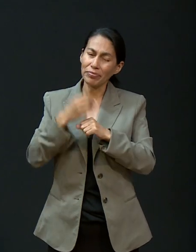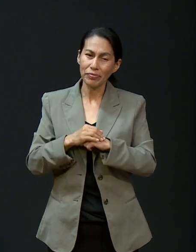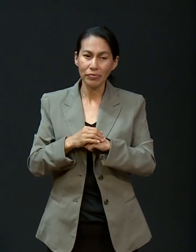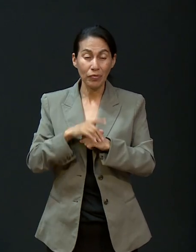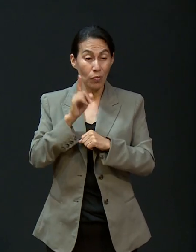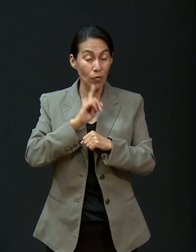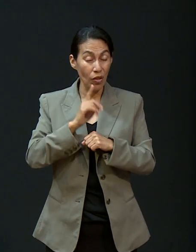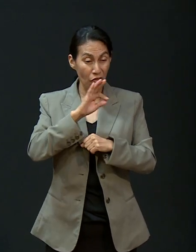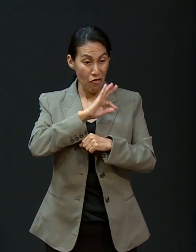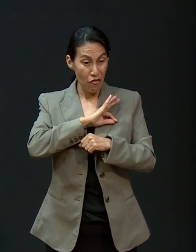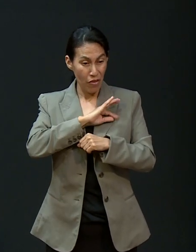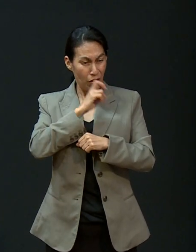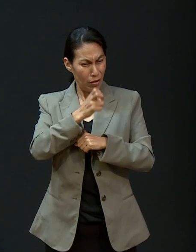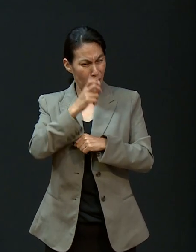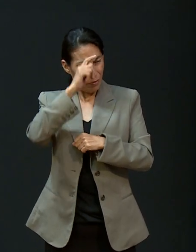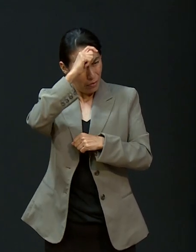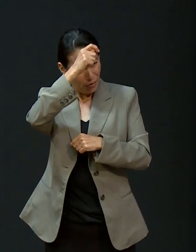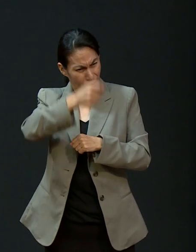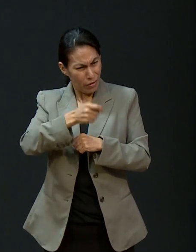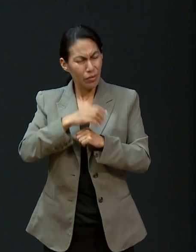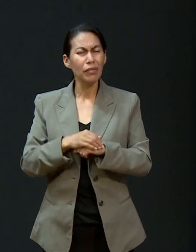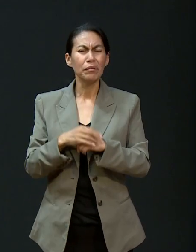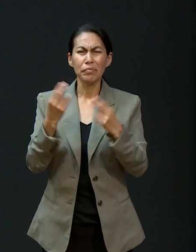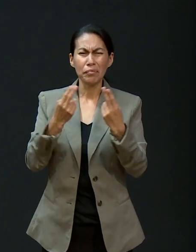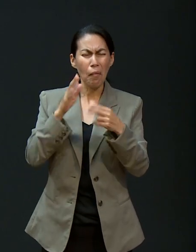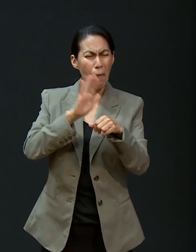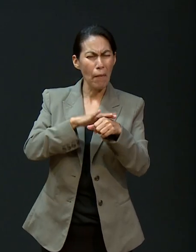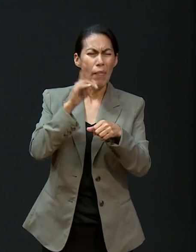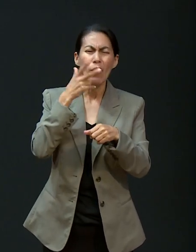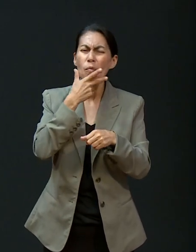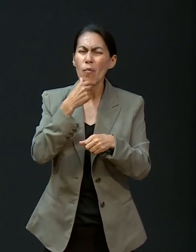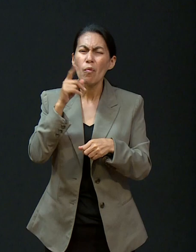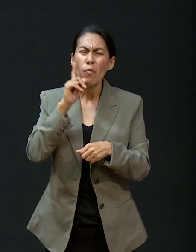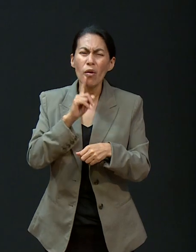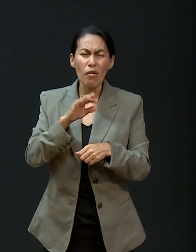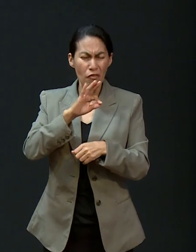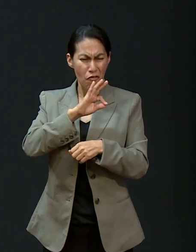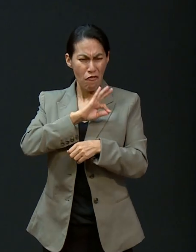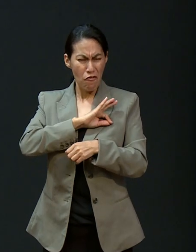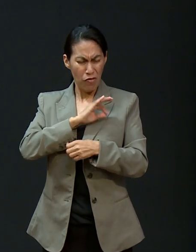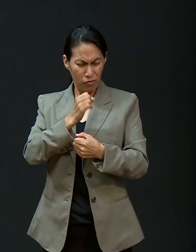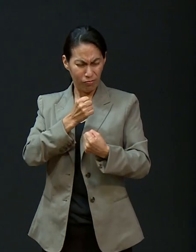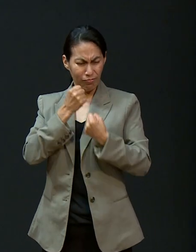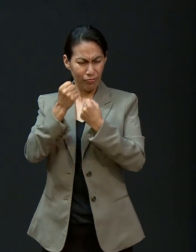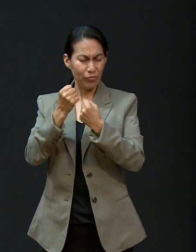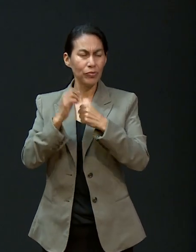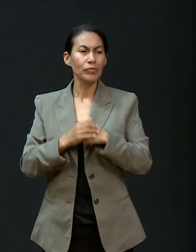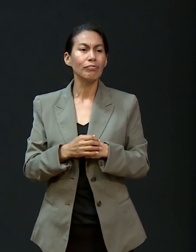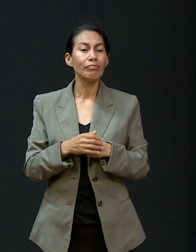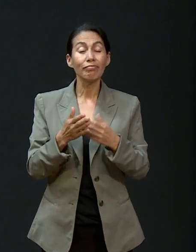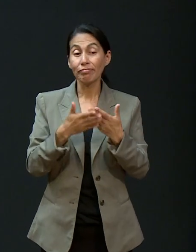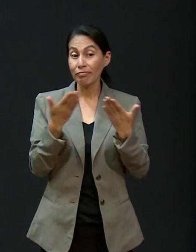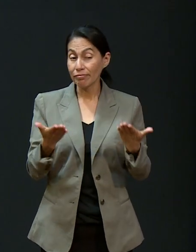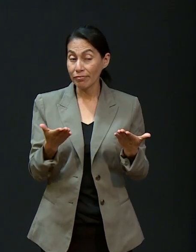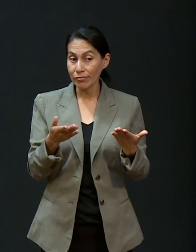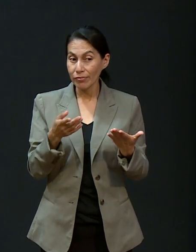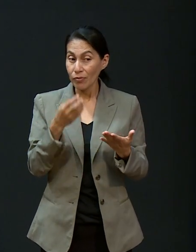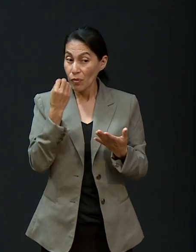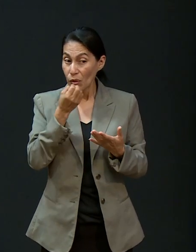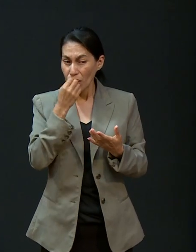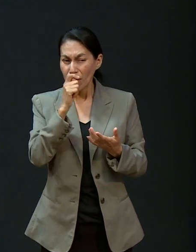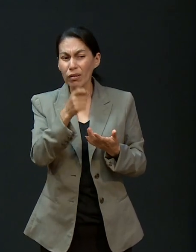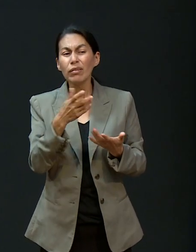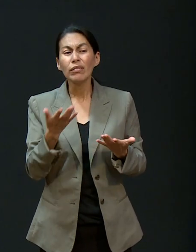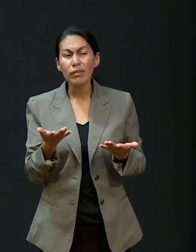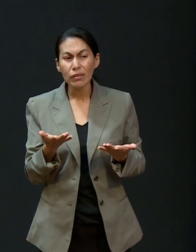Bendita sean esas mujeres de fe, ¿no es cierto? Se requieren más hombres y mujeres de fe en este mundo. Y bueno, ¿qué